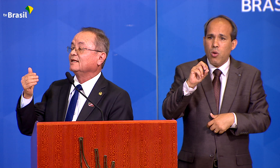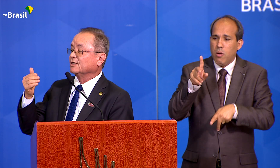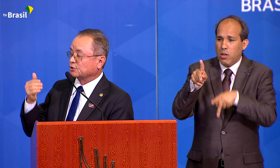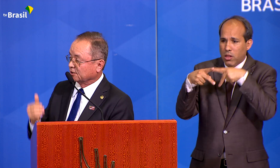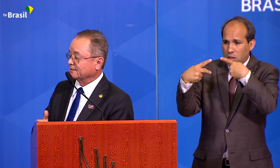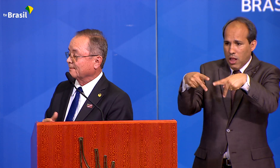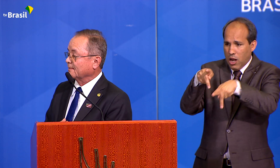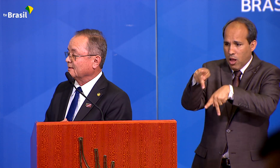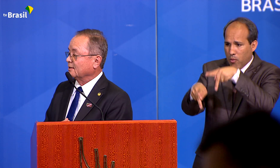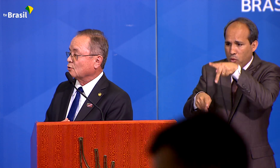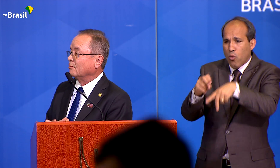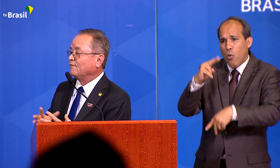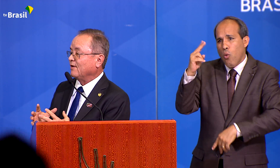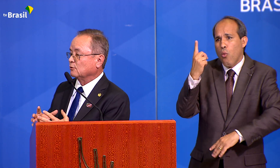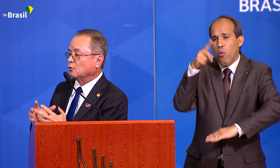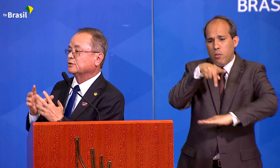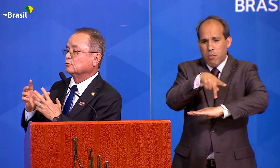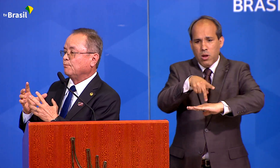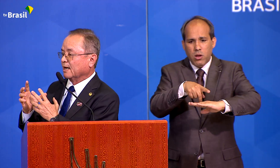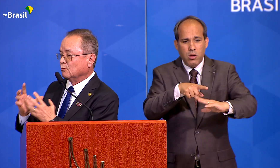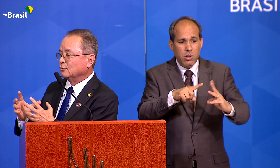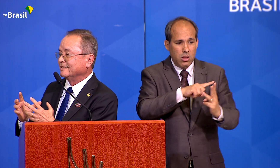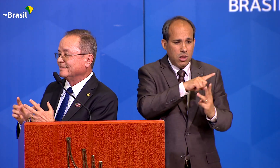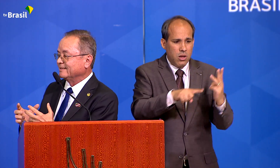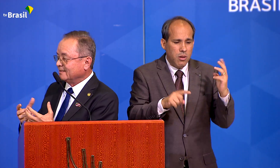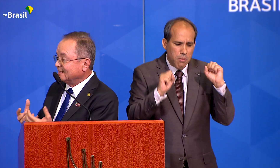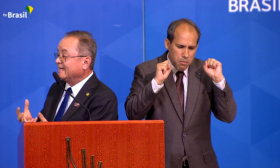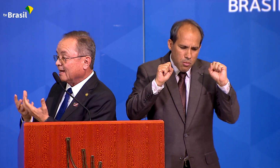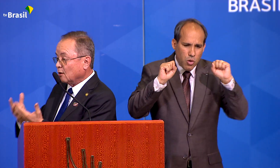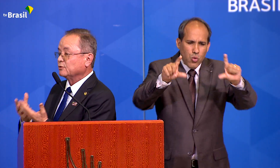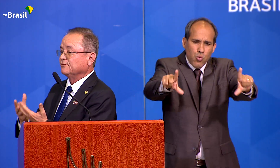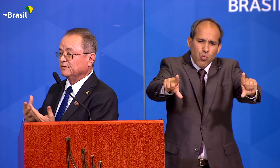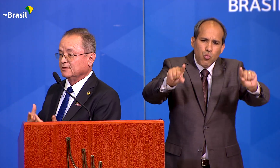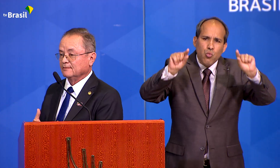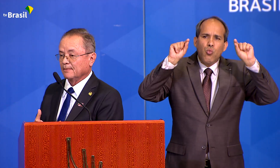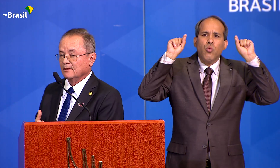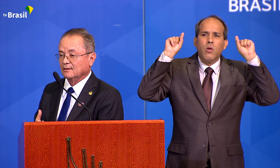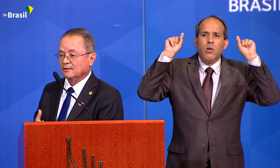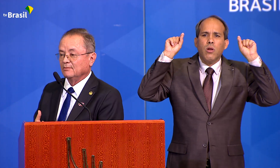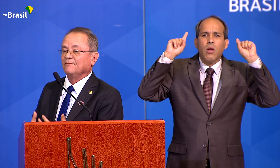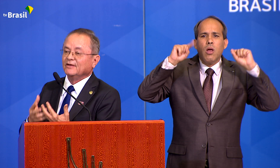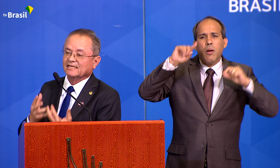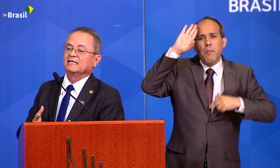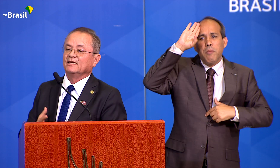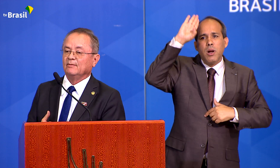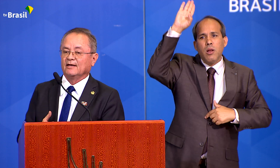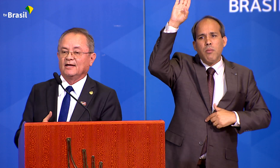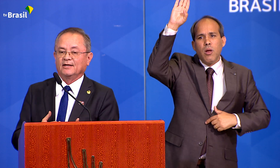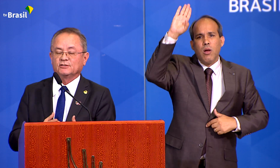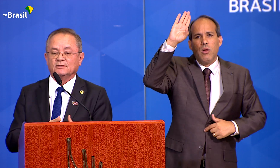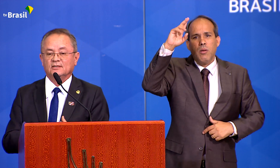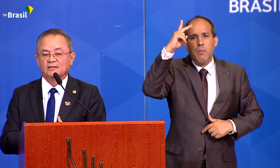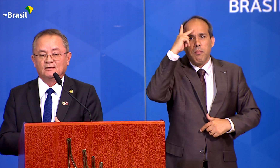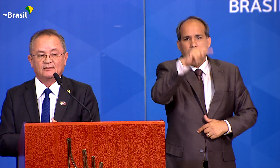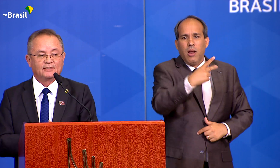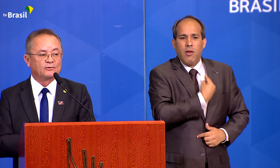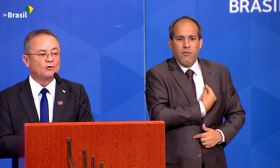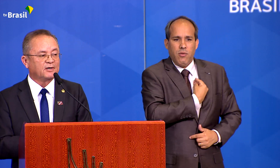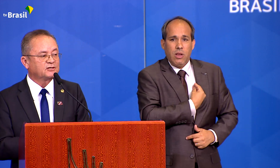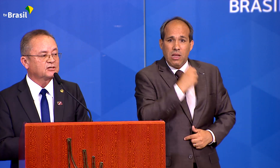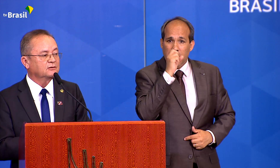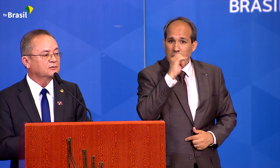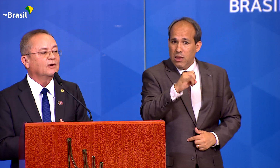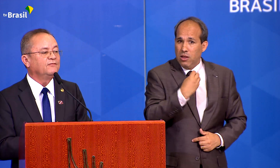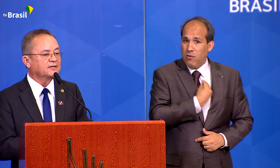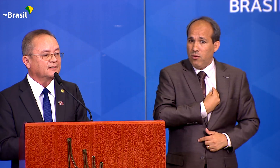pode eleger como valor Supremo ideal de vida Uma vida sem Liberdade